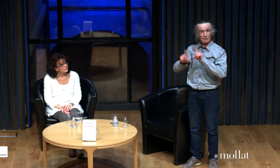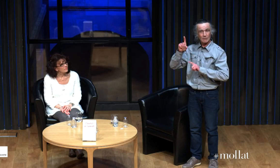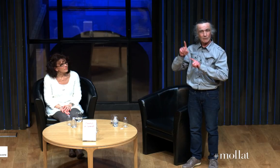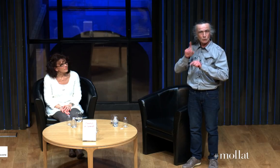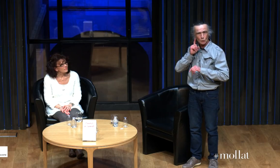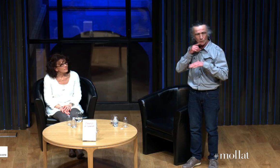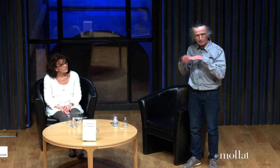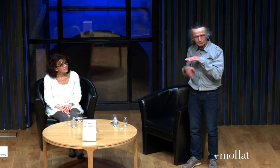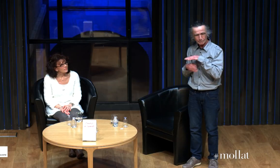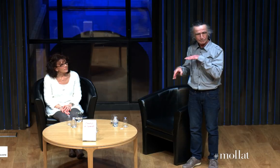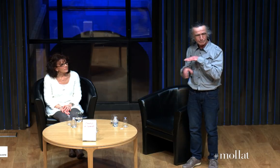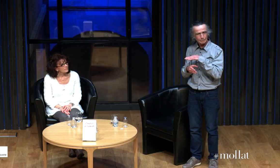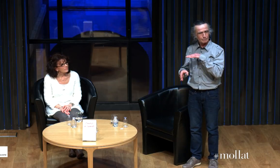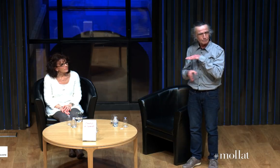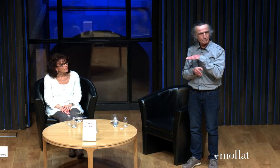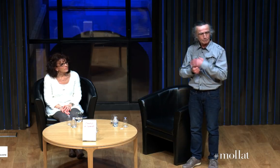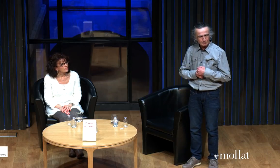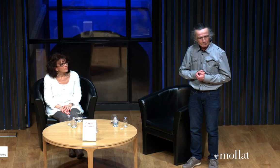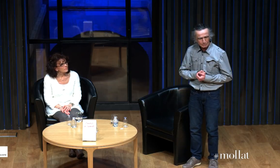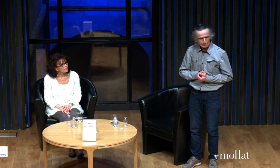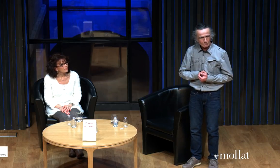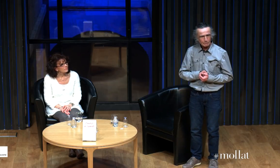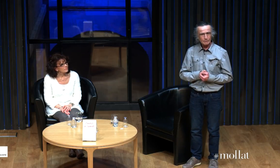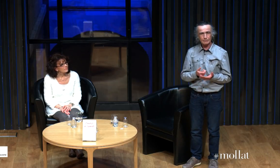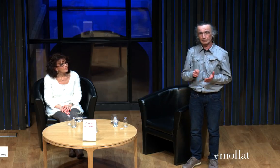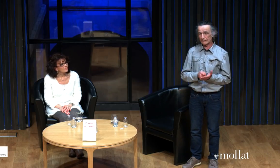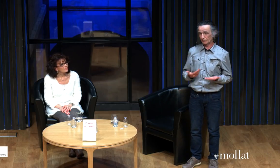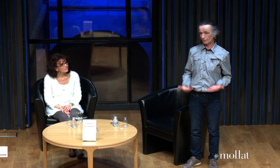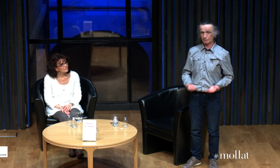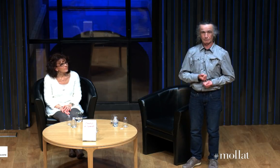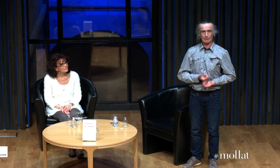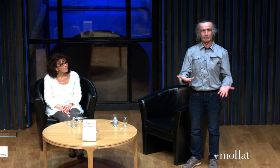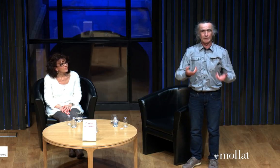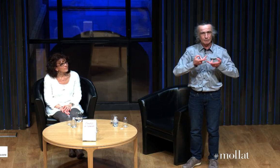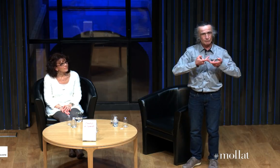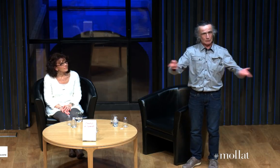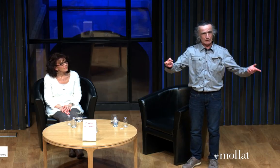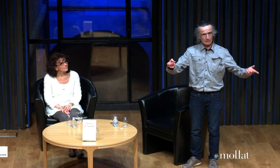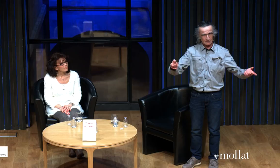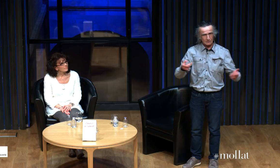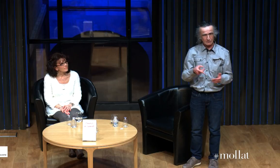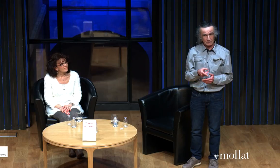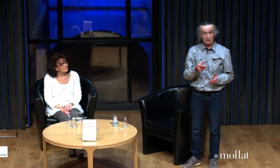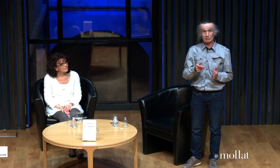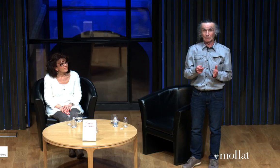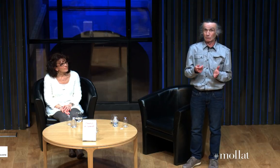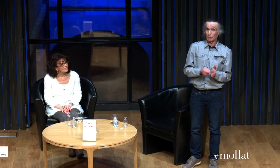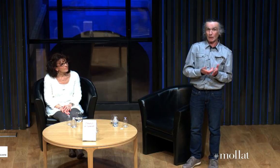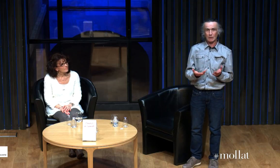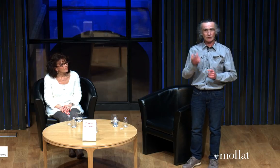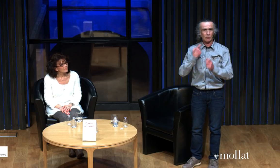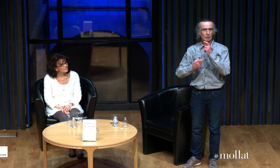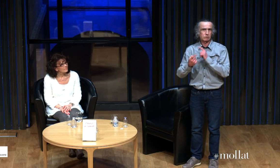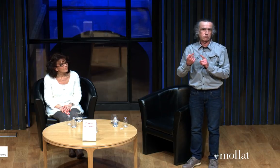120 ans hein, depuis le congrès Milan sur l'émergence de la langue des signes et ces choses qu'on a